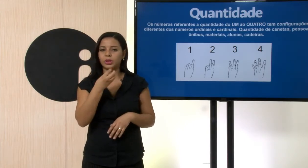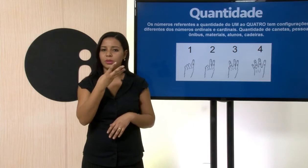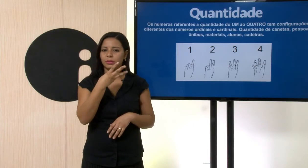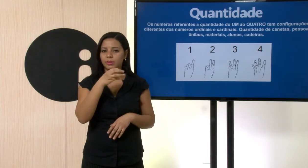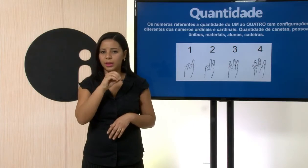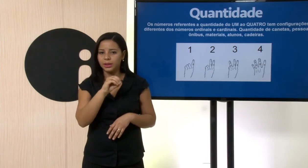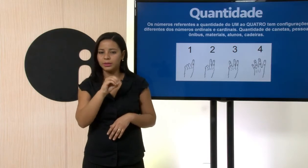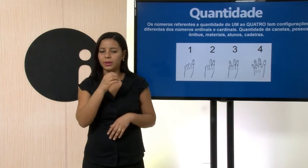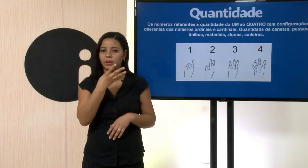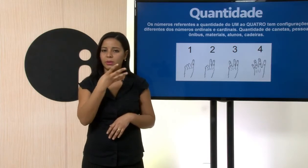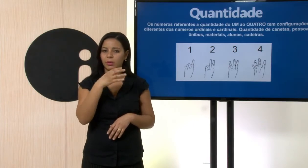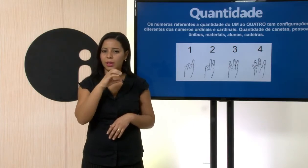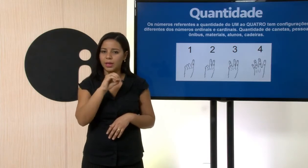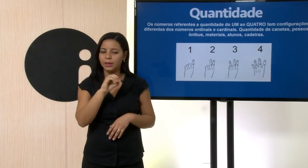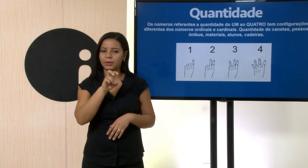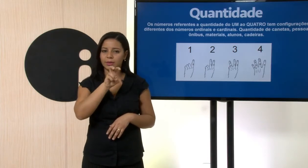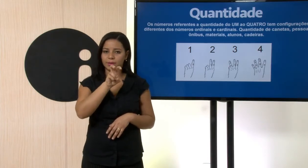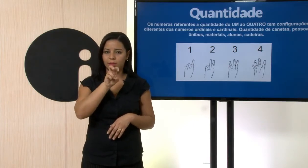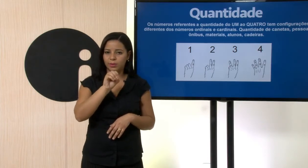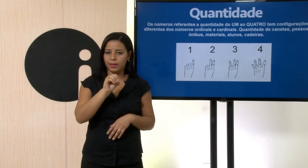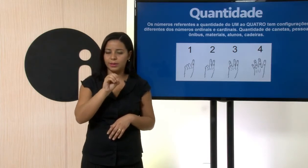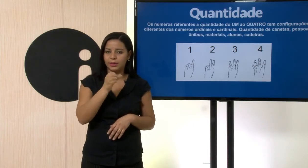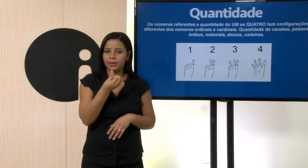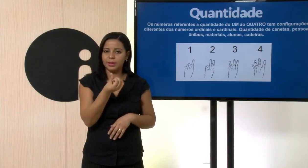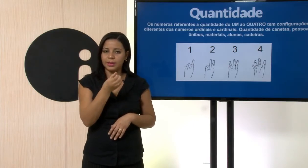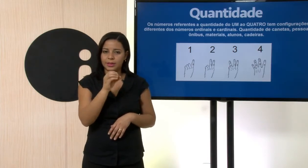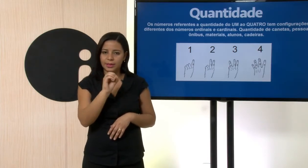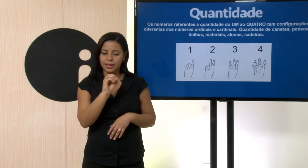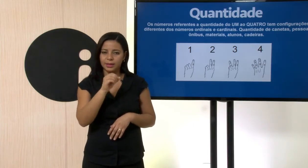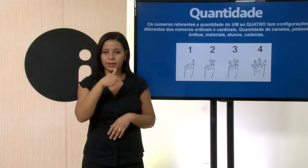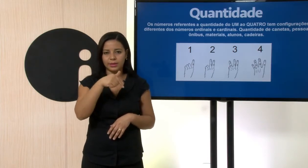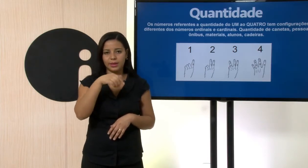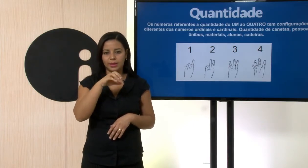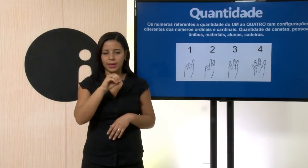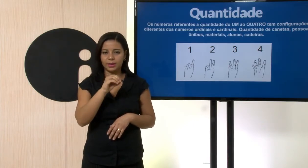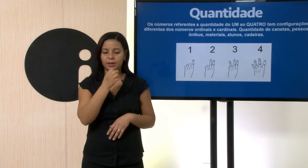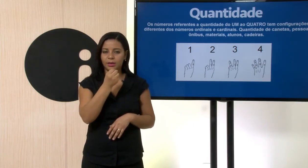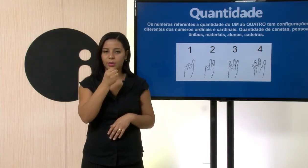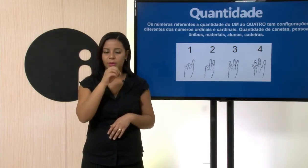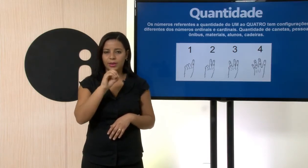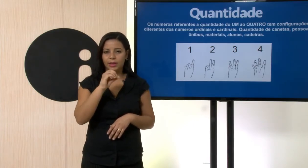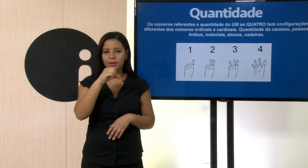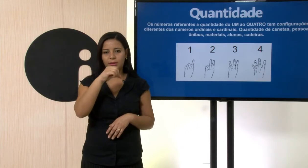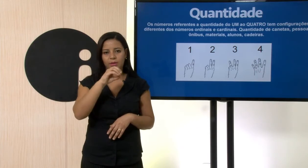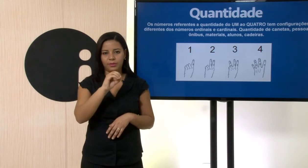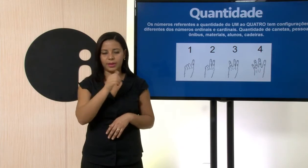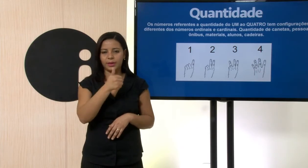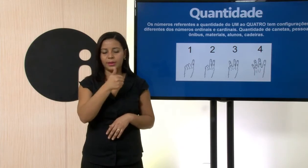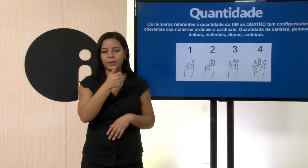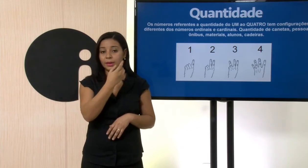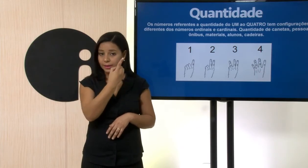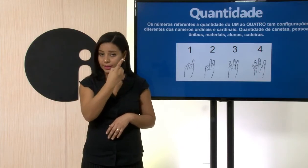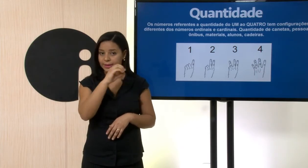20, 30, 40, 50, 60, 70, 80, 90,